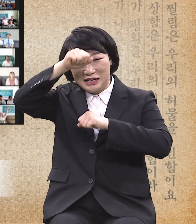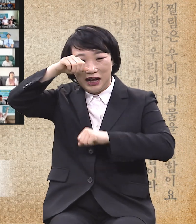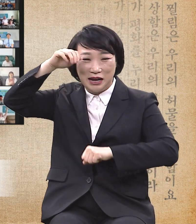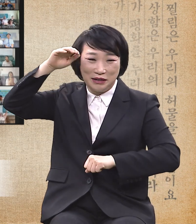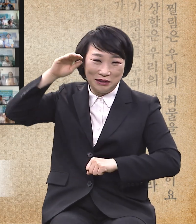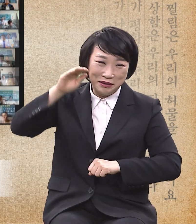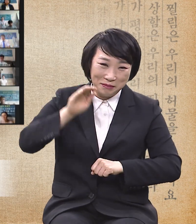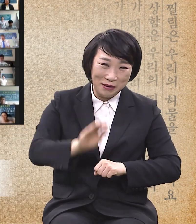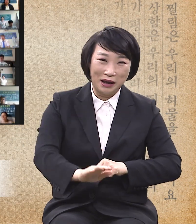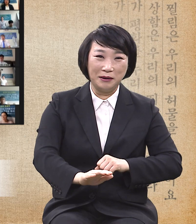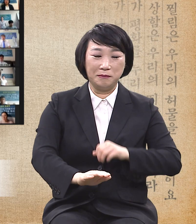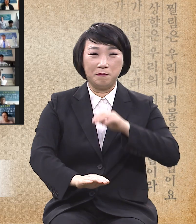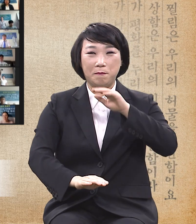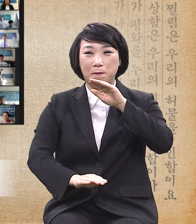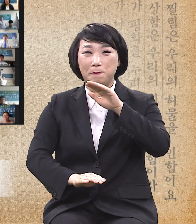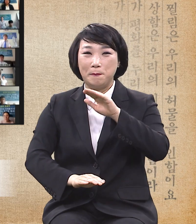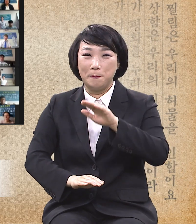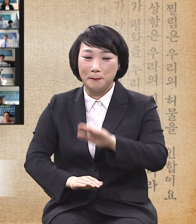그 땅을